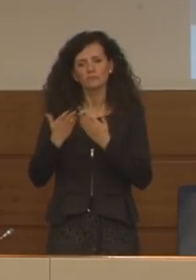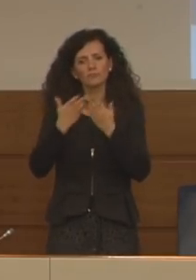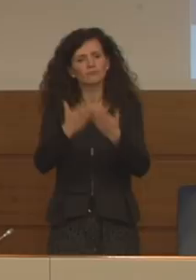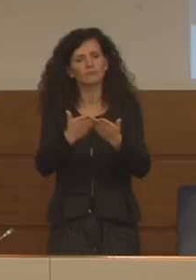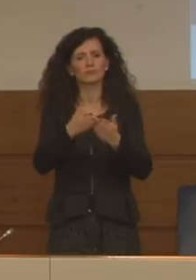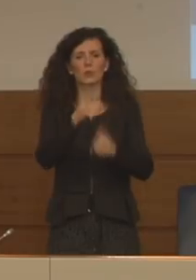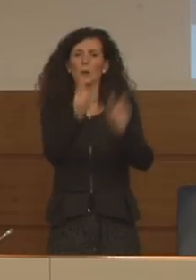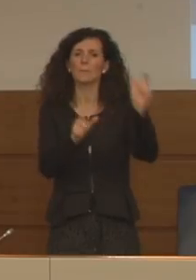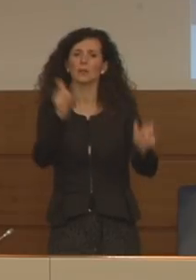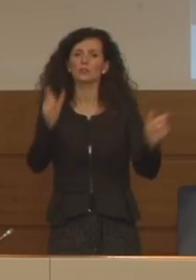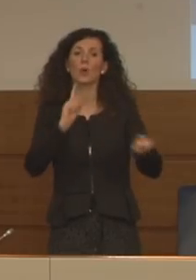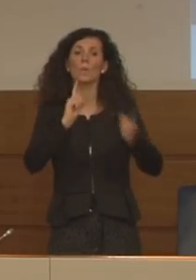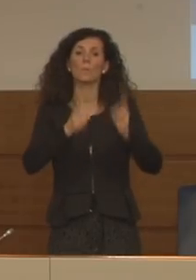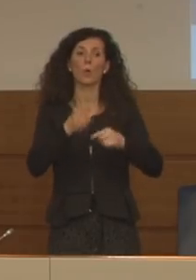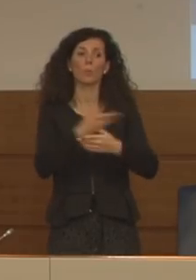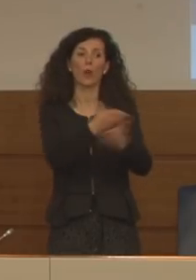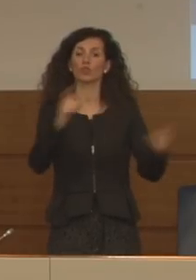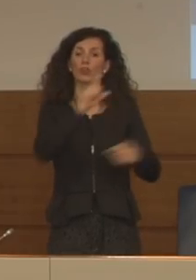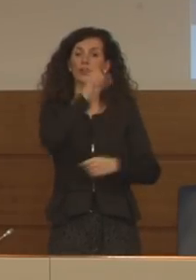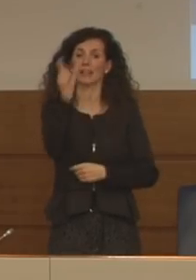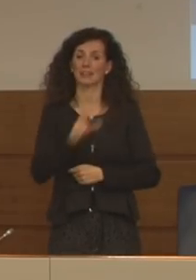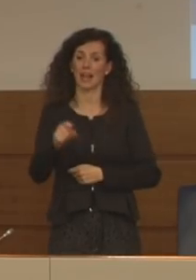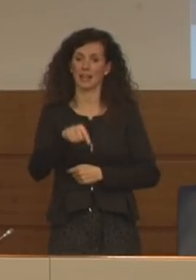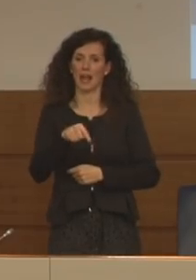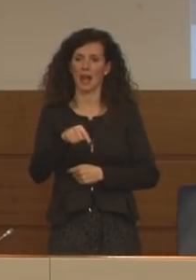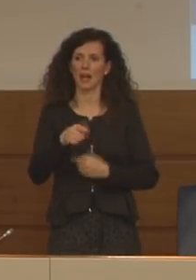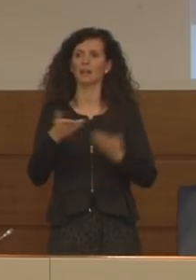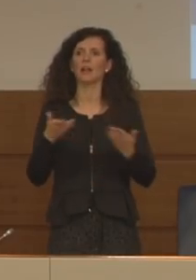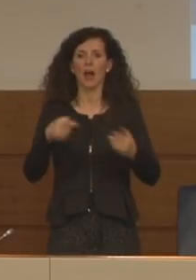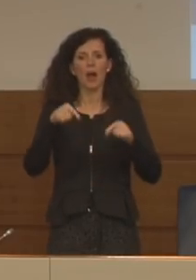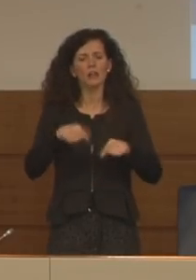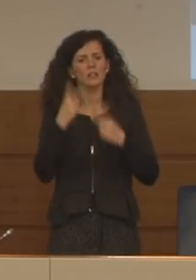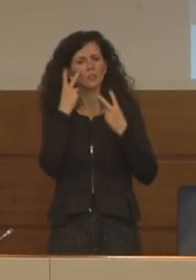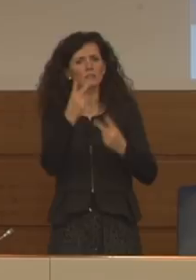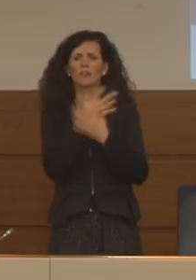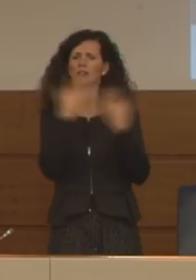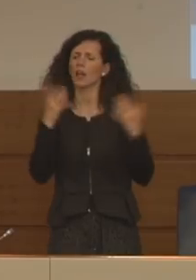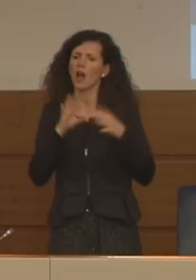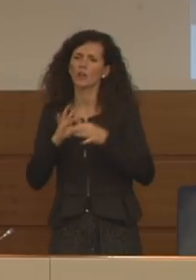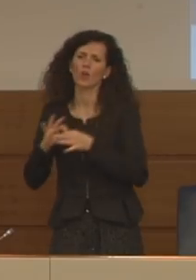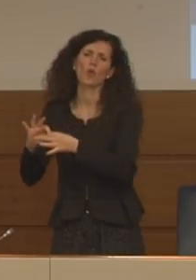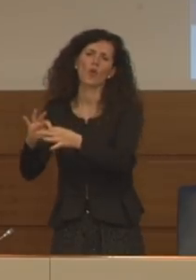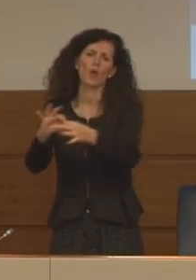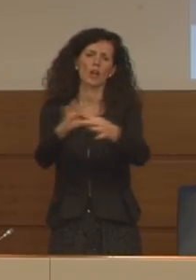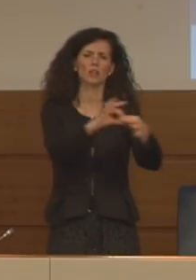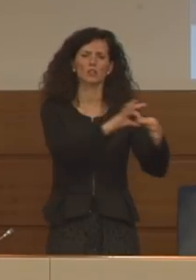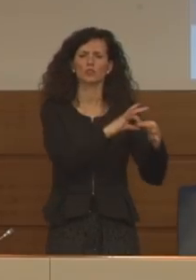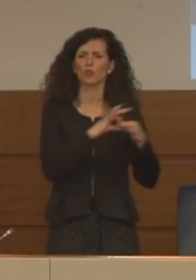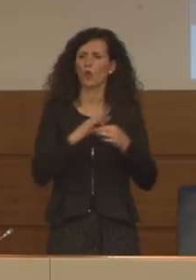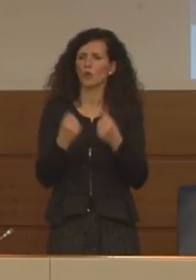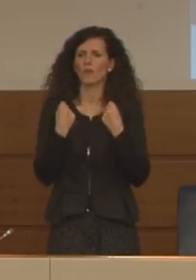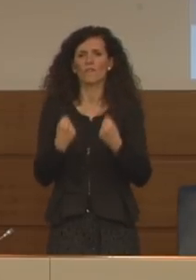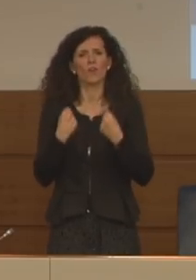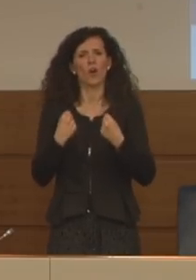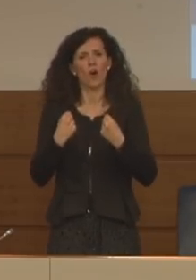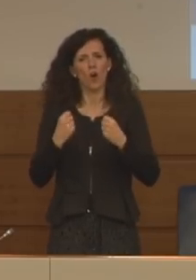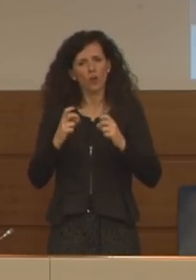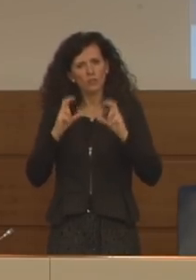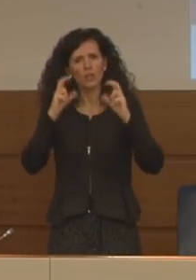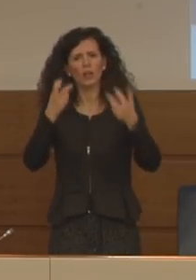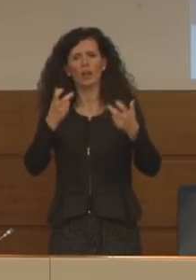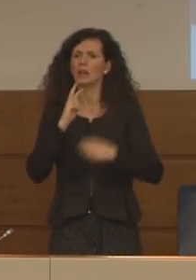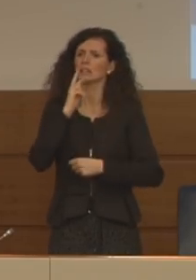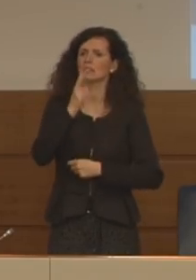alla popolazione italiana che sta con estrema coesione sociale per una volta sta rispondendo in maniera in